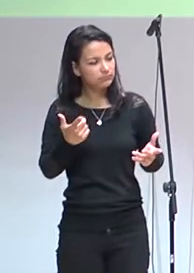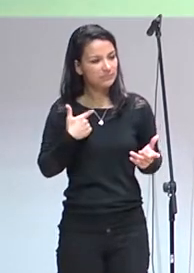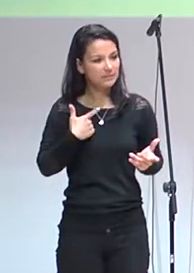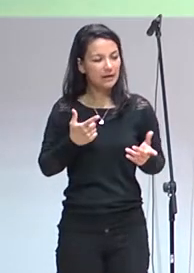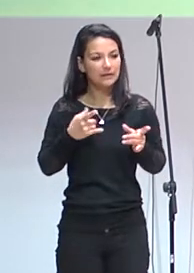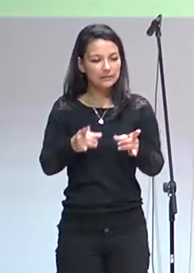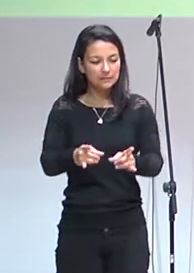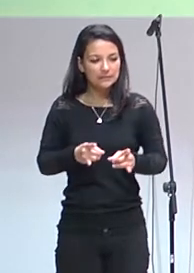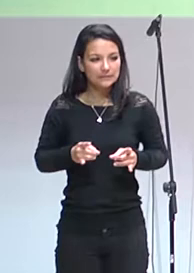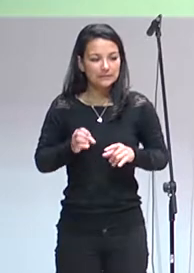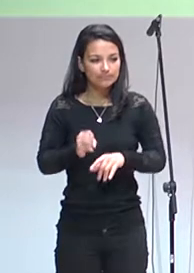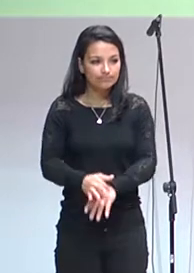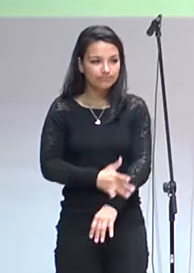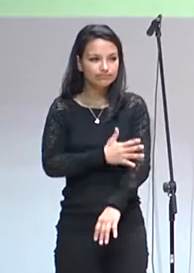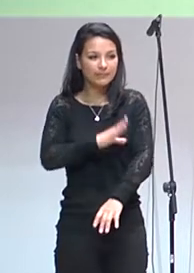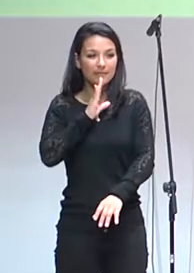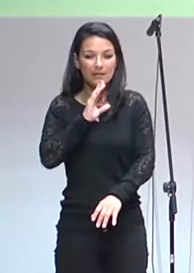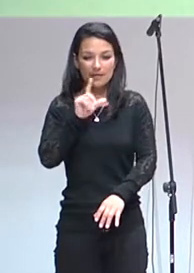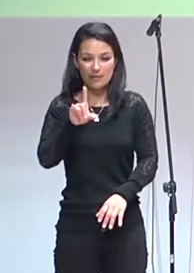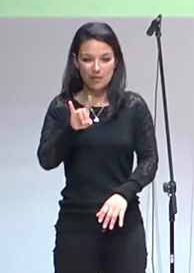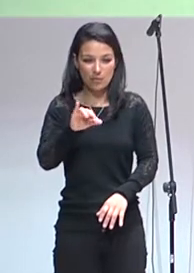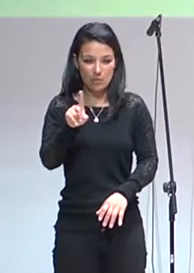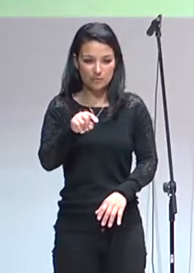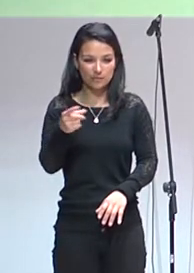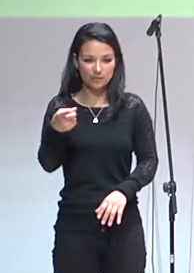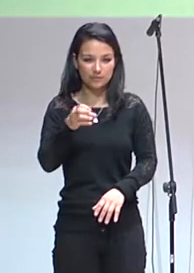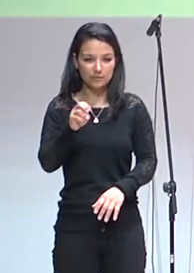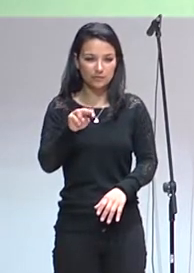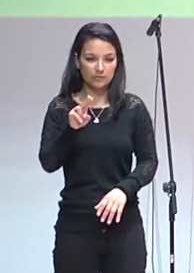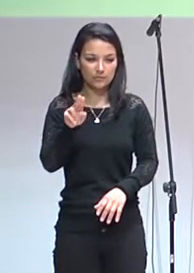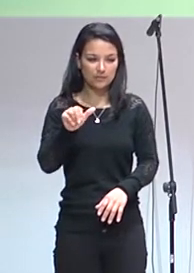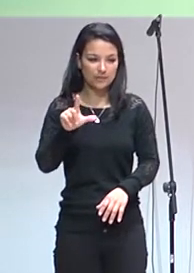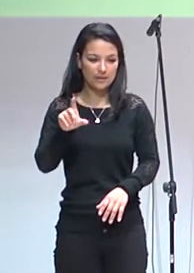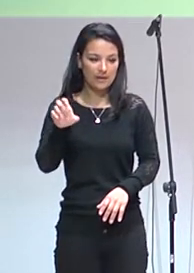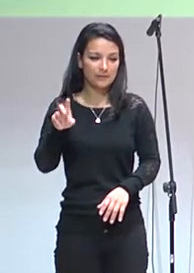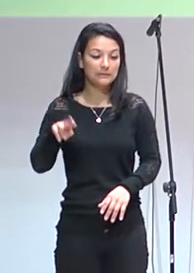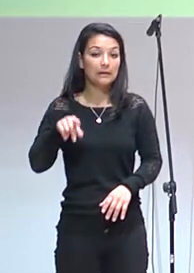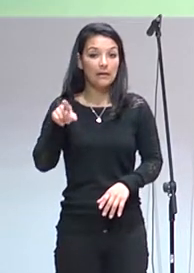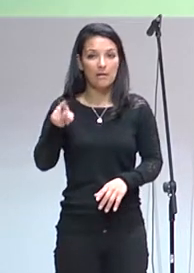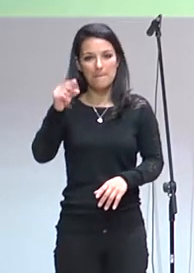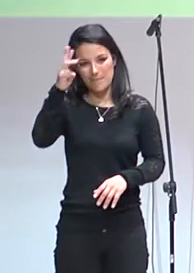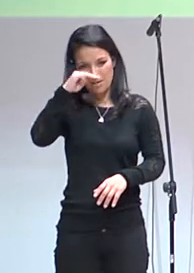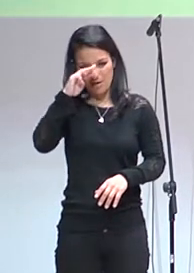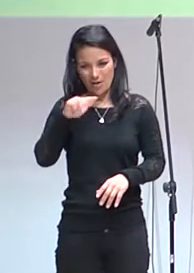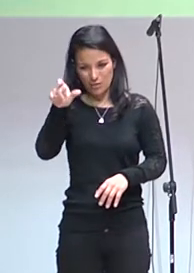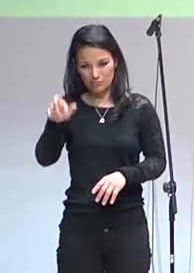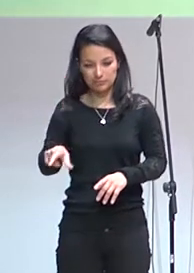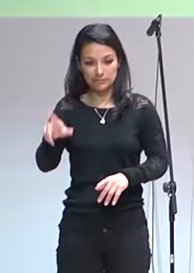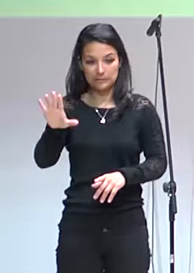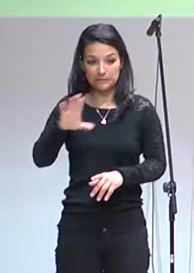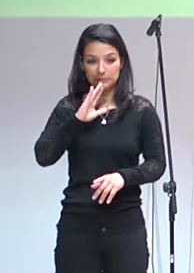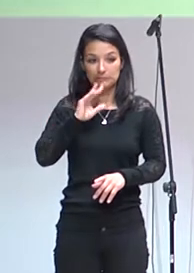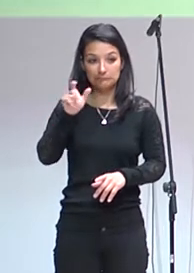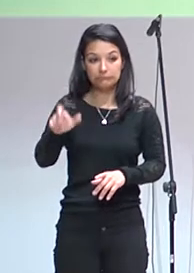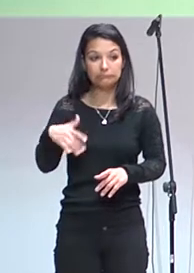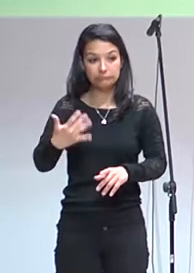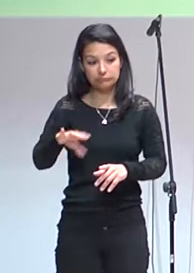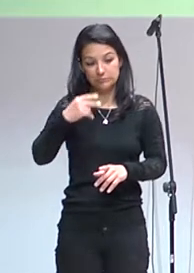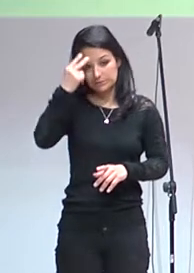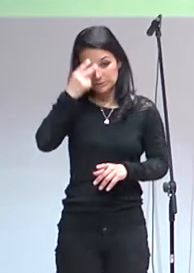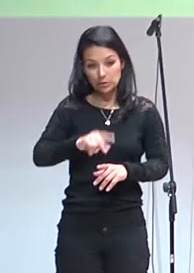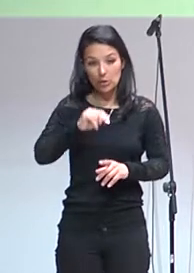inspiración, ¿no? De Luis González y González, el mexicano que siendo profesor de historia de muchas universidades del